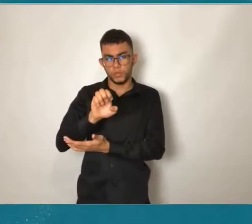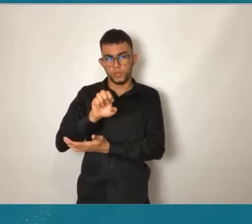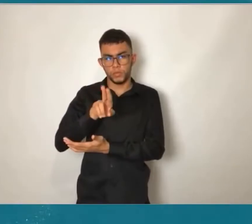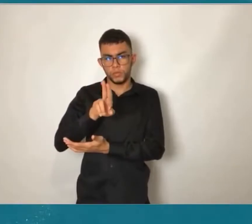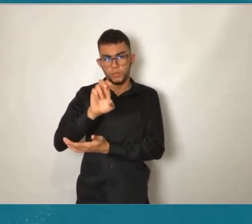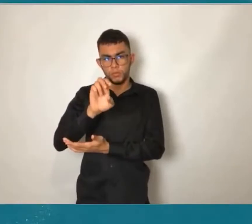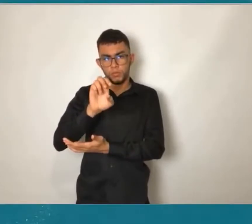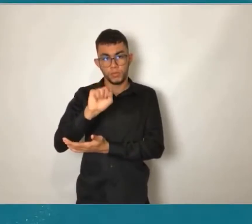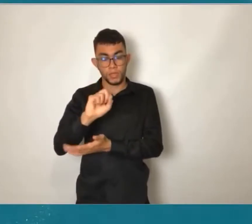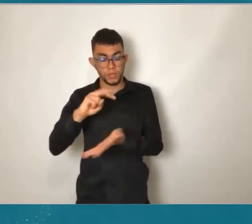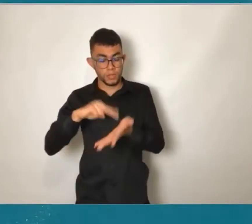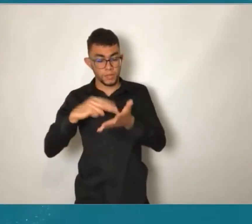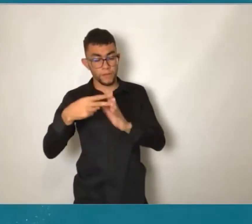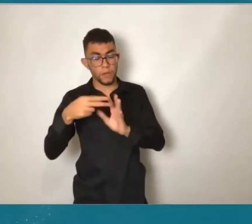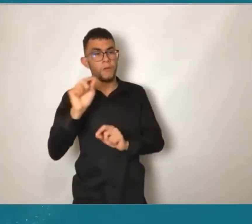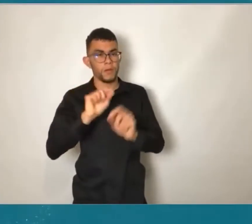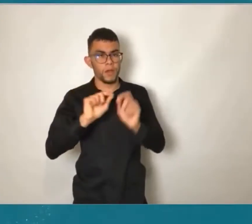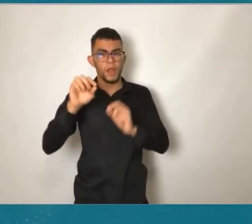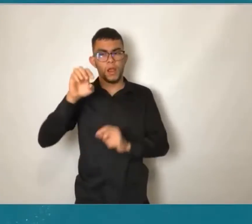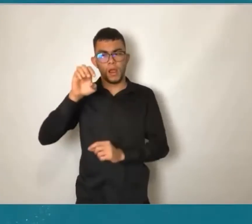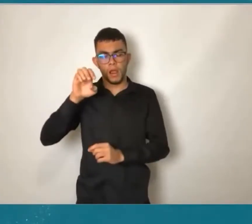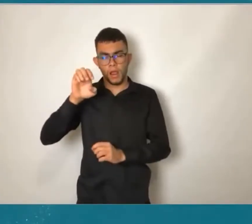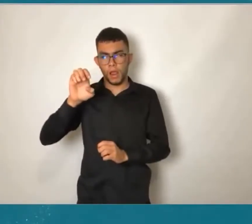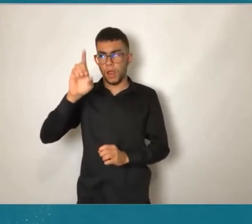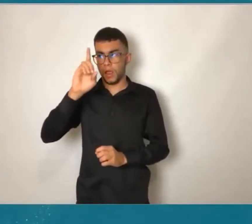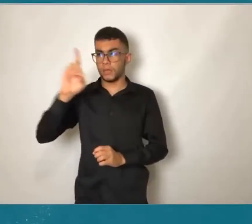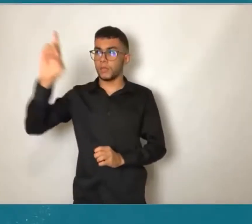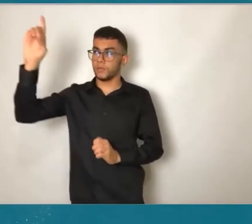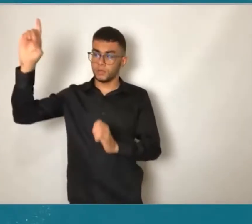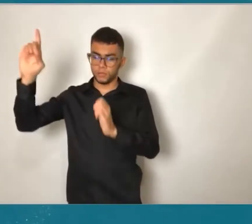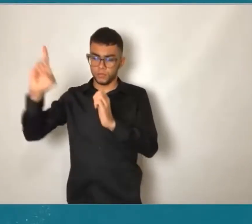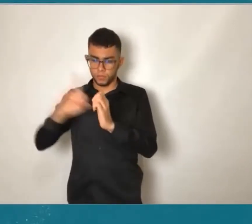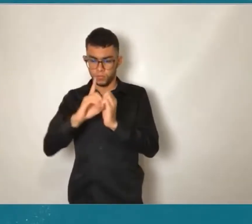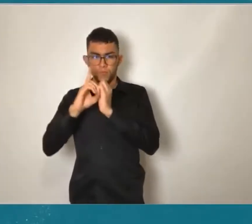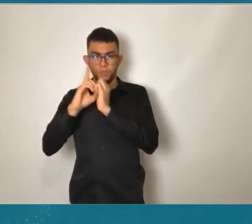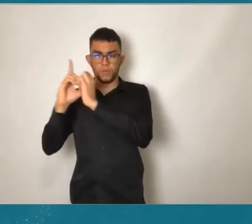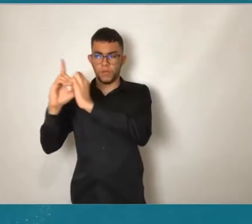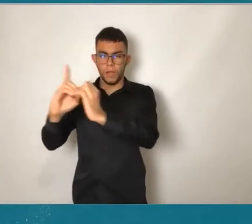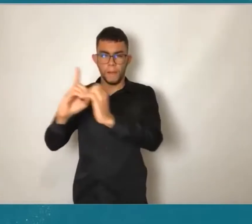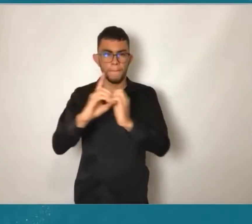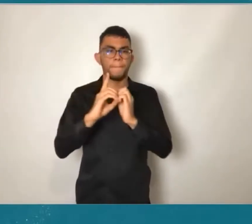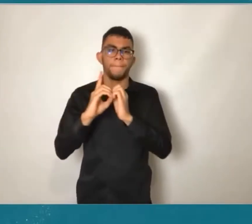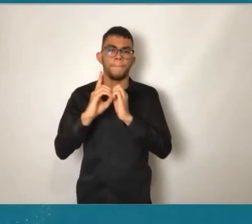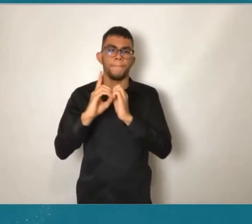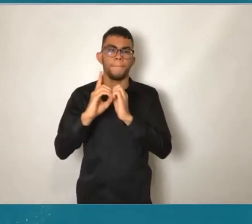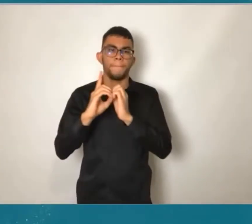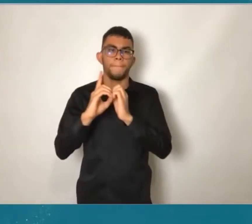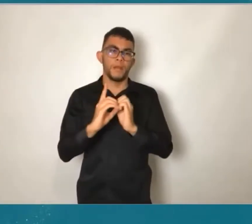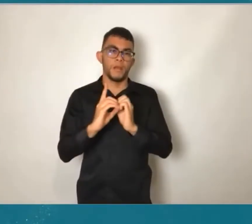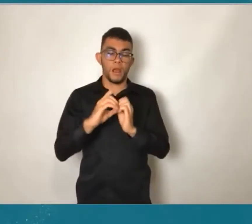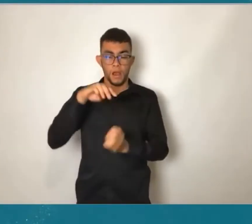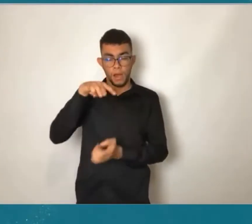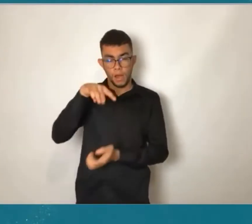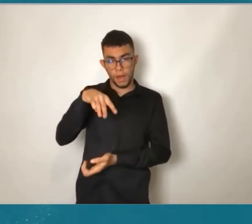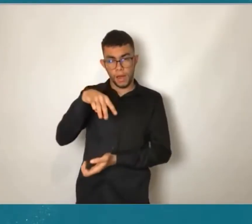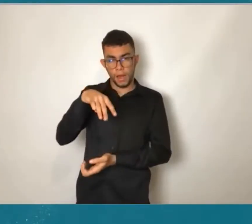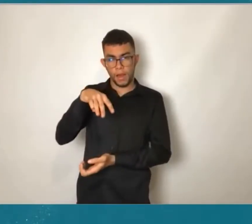reinará para sempre sobre a casa de Jacó, e o seu reinado não terá